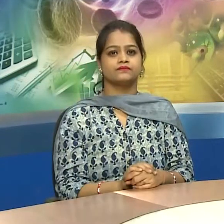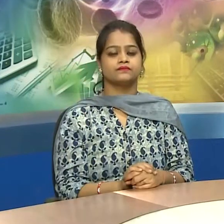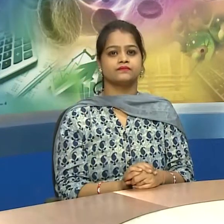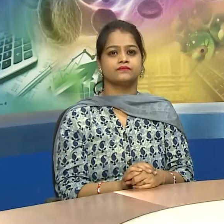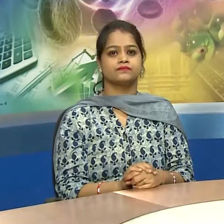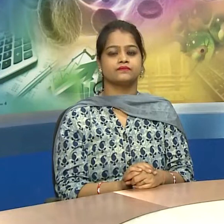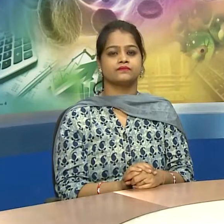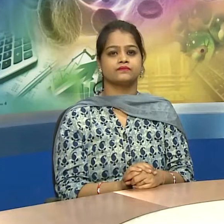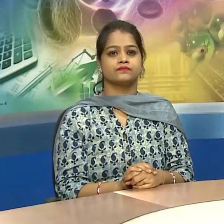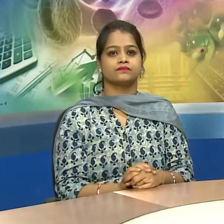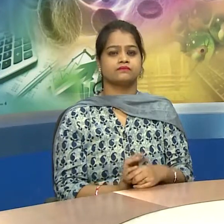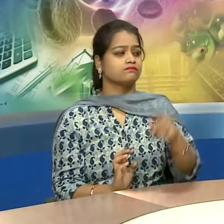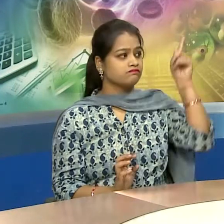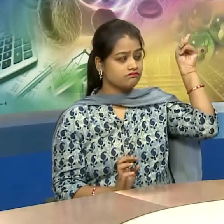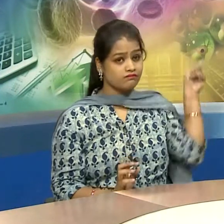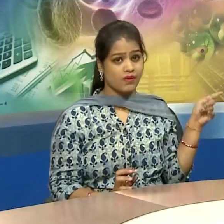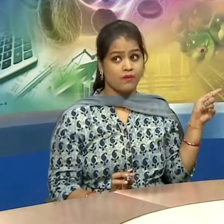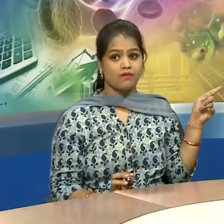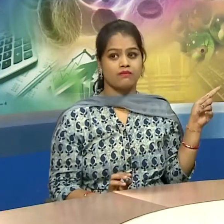इनका उत्तर आपको स्वयं खोजना है।